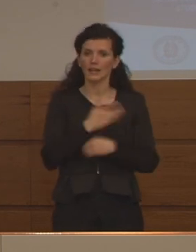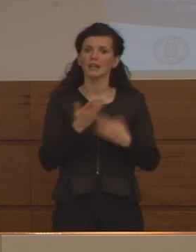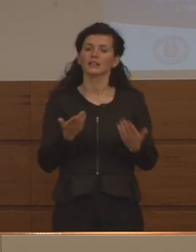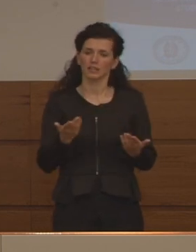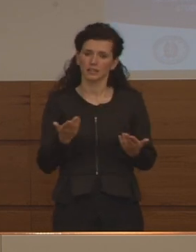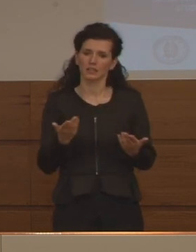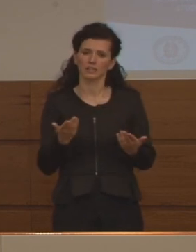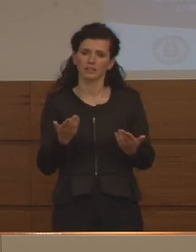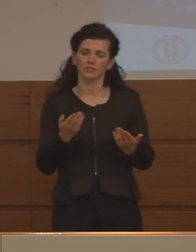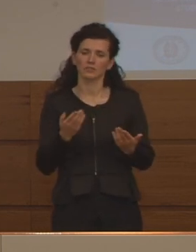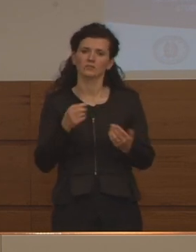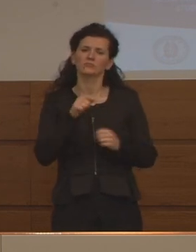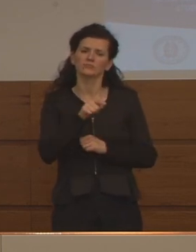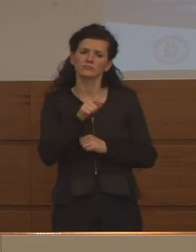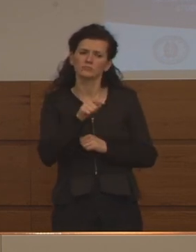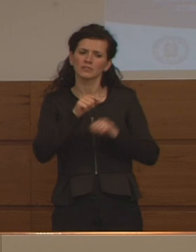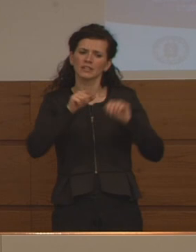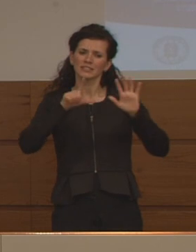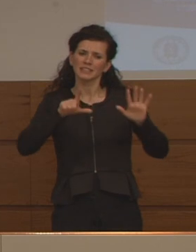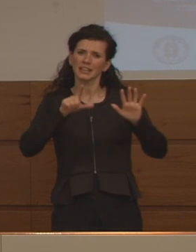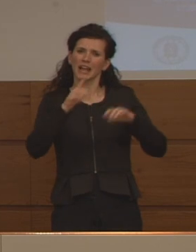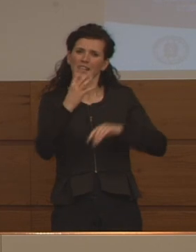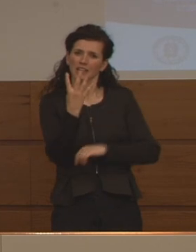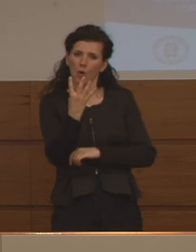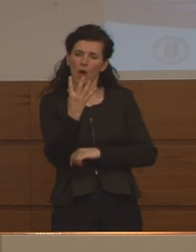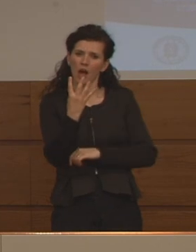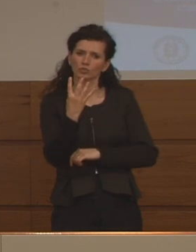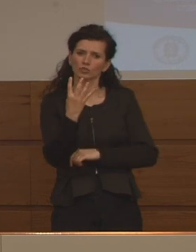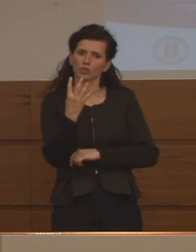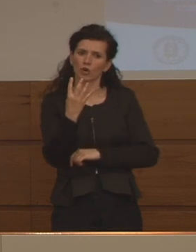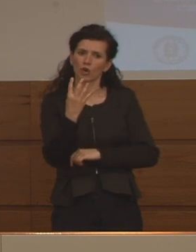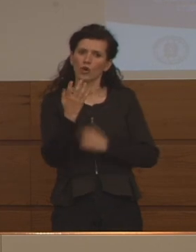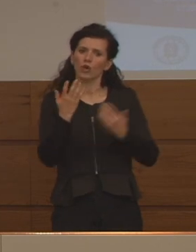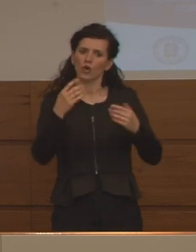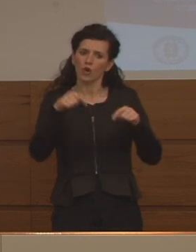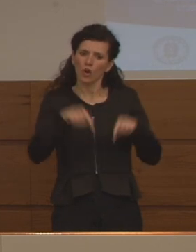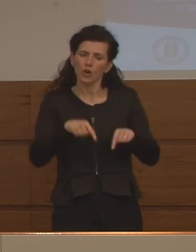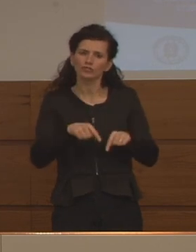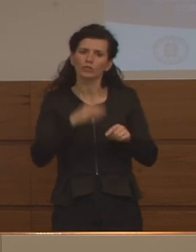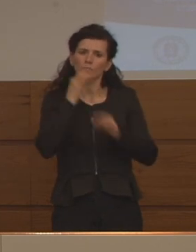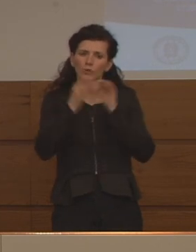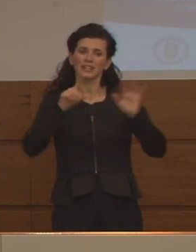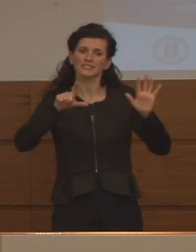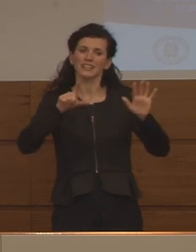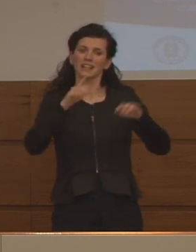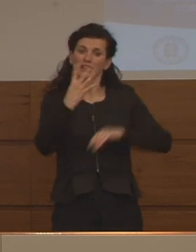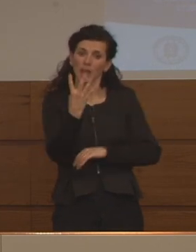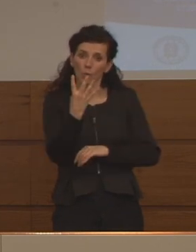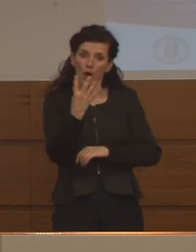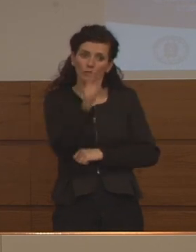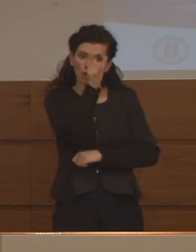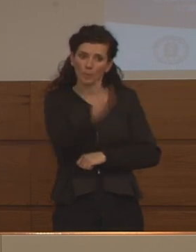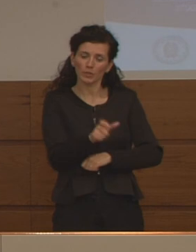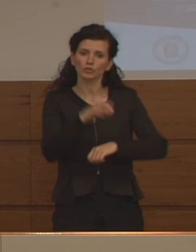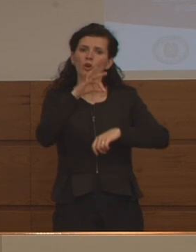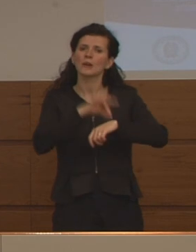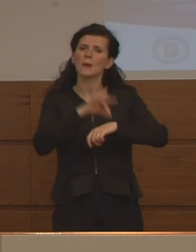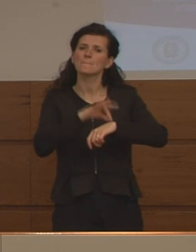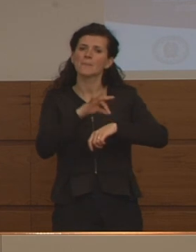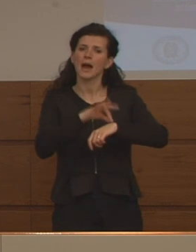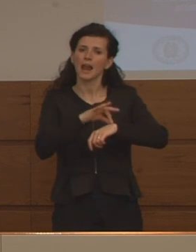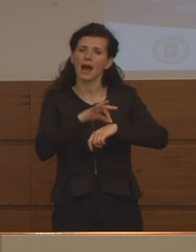di 74 soggetti cioè abbiamo 74 malati che non sono